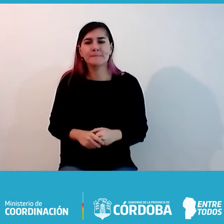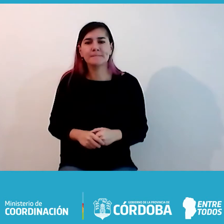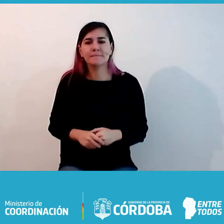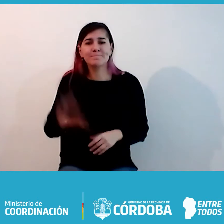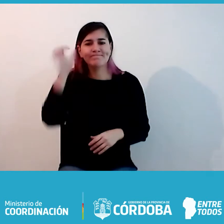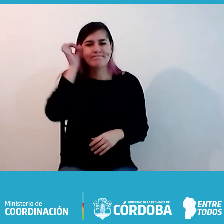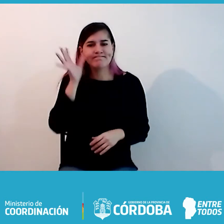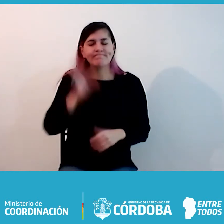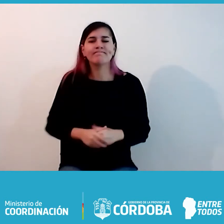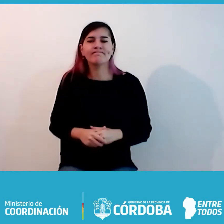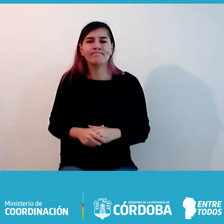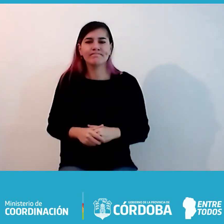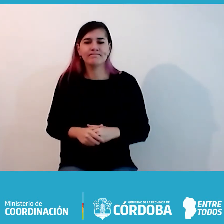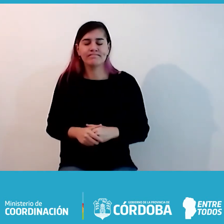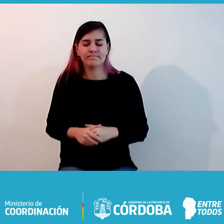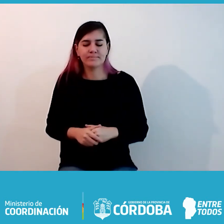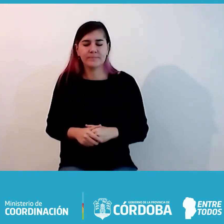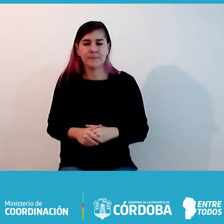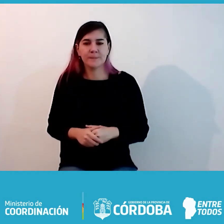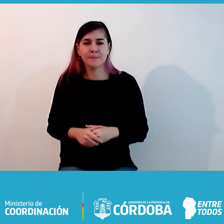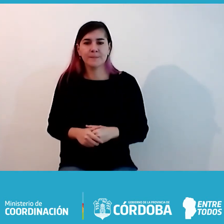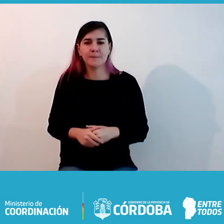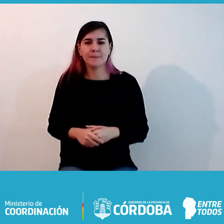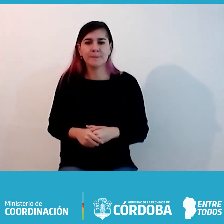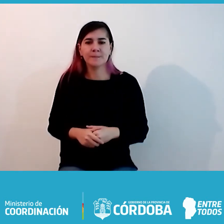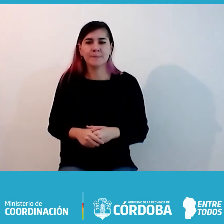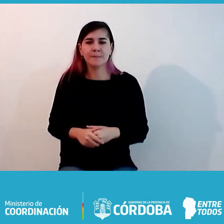Perdón, ¿me puede dar agua?